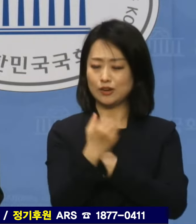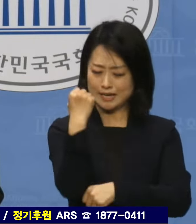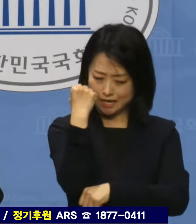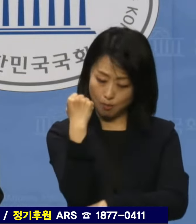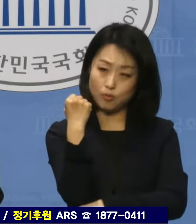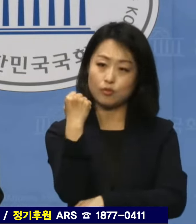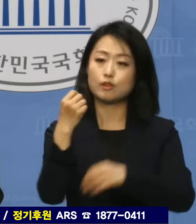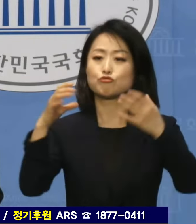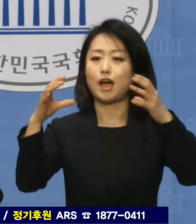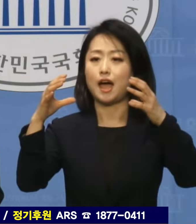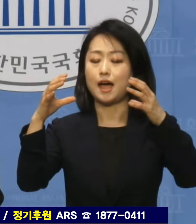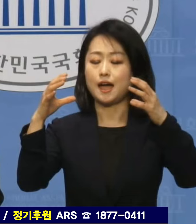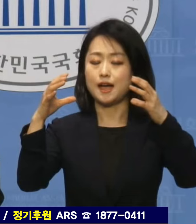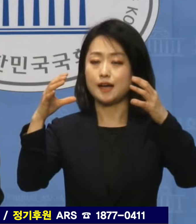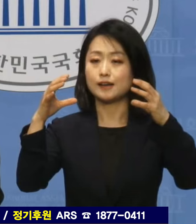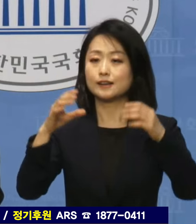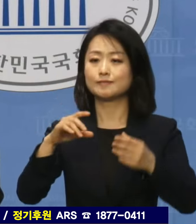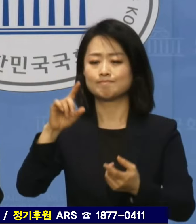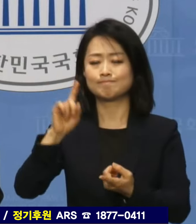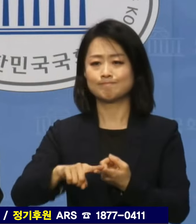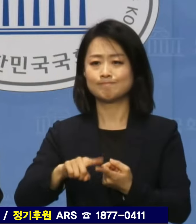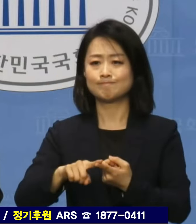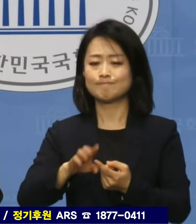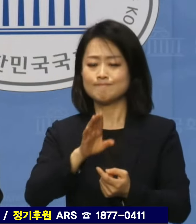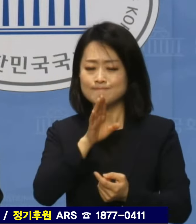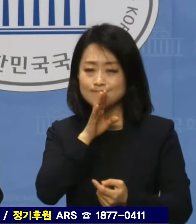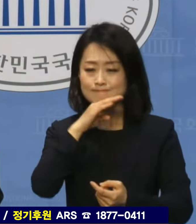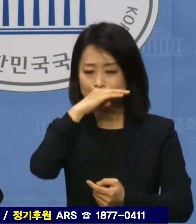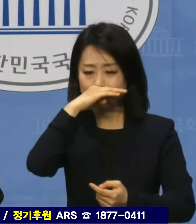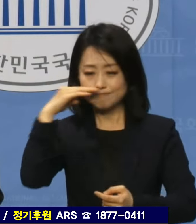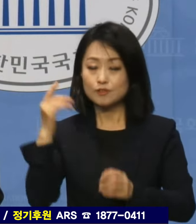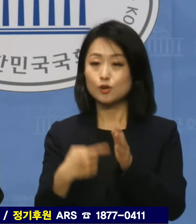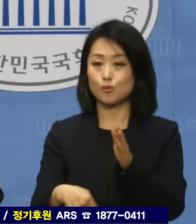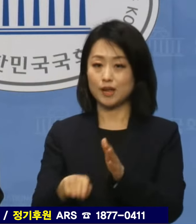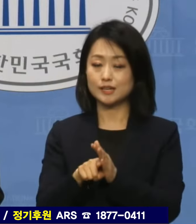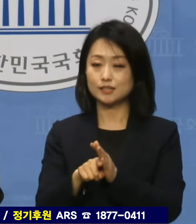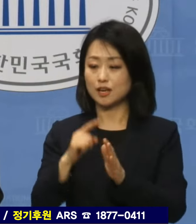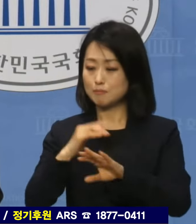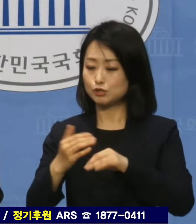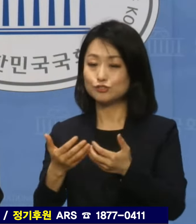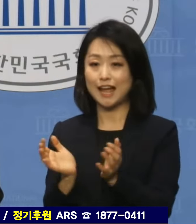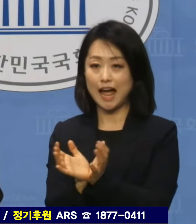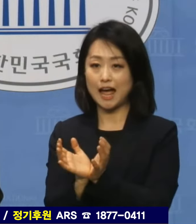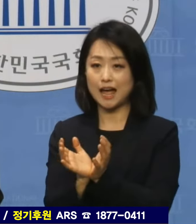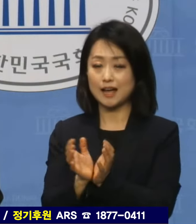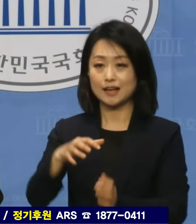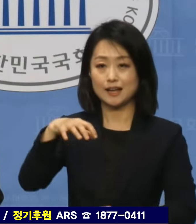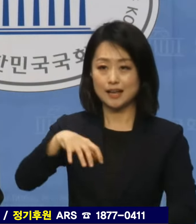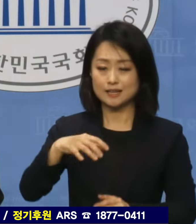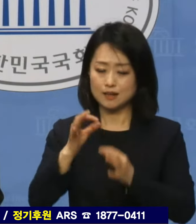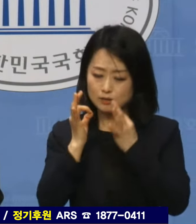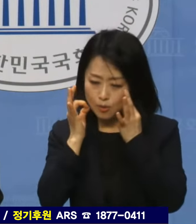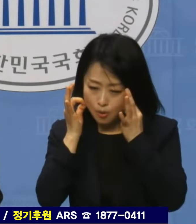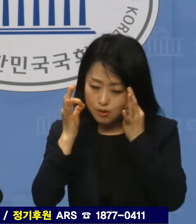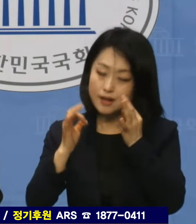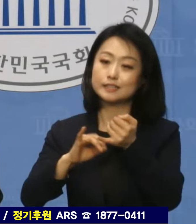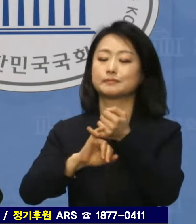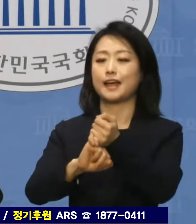하는 국가로 나아갈 수 있도록 우리 더불어민주당이 온 힘을